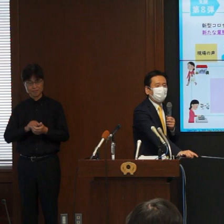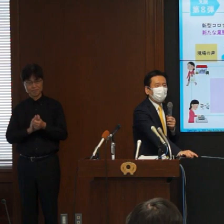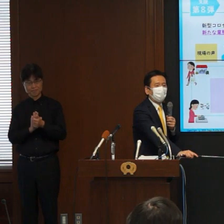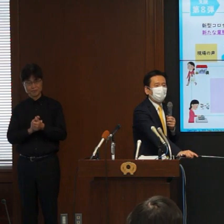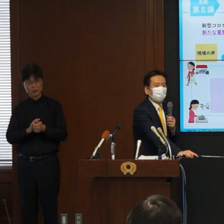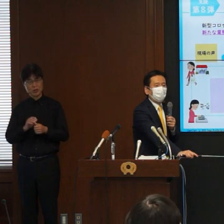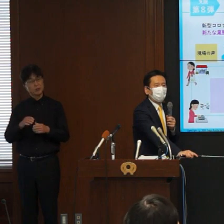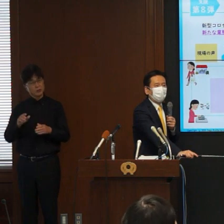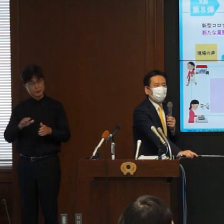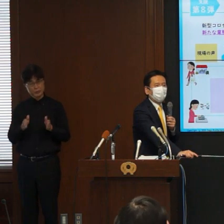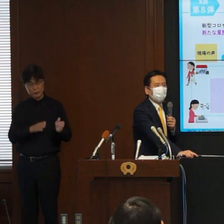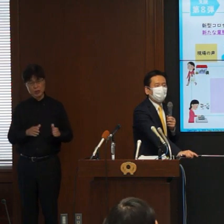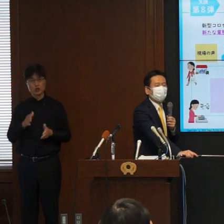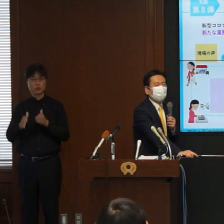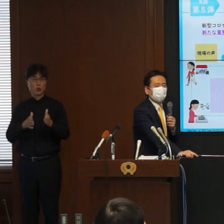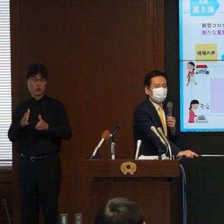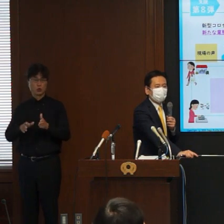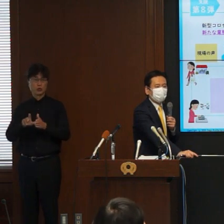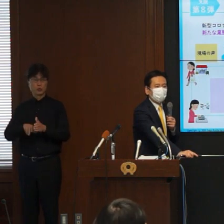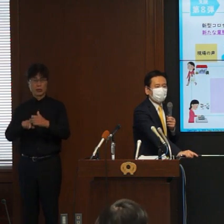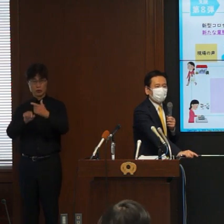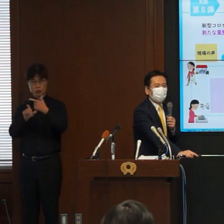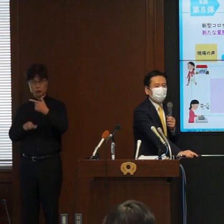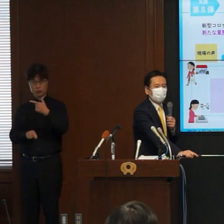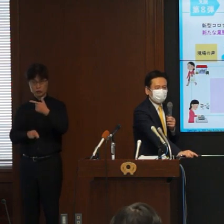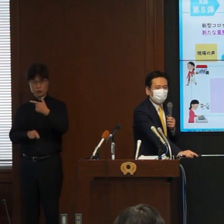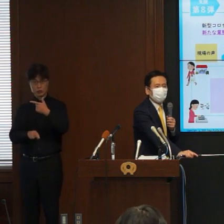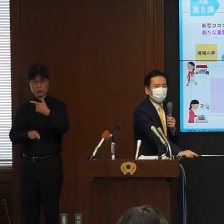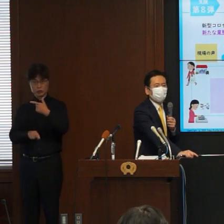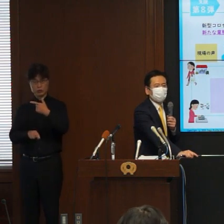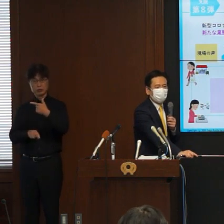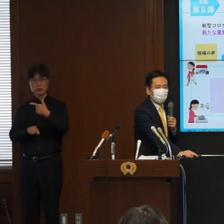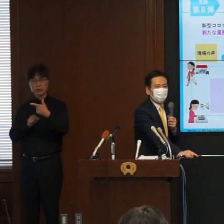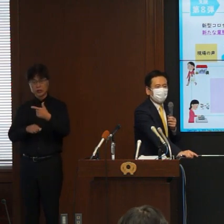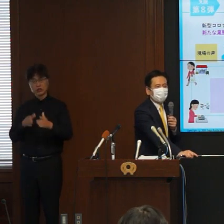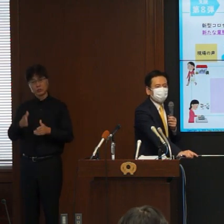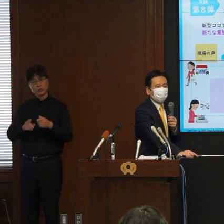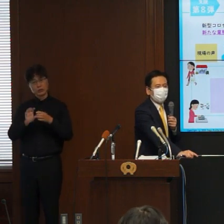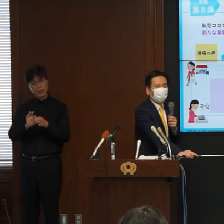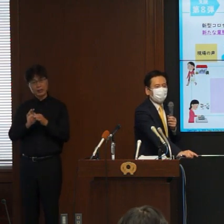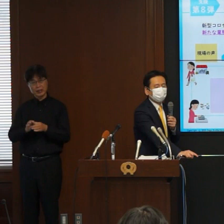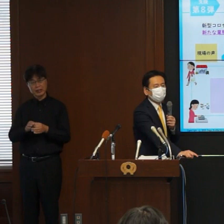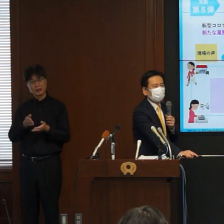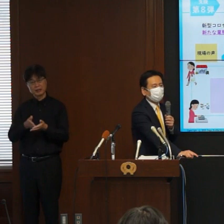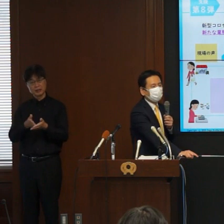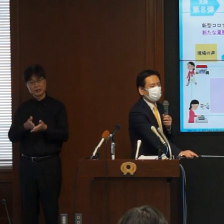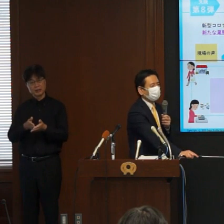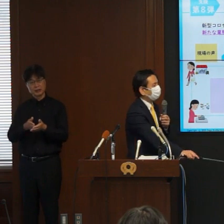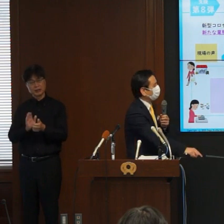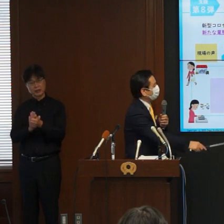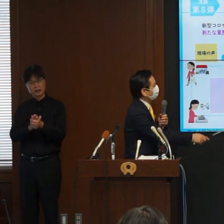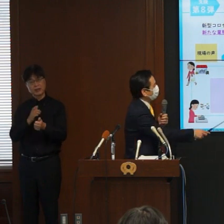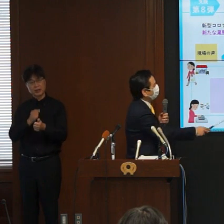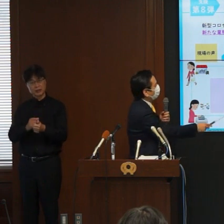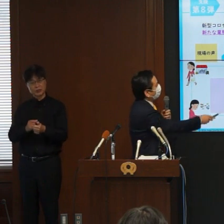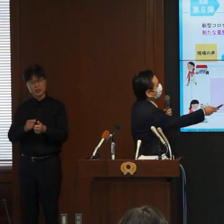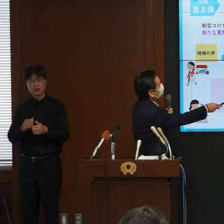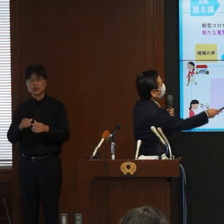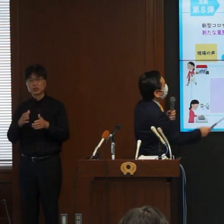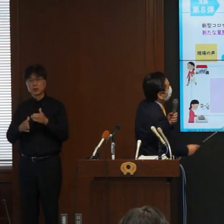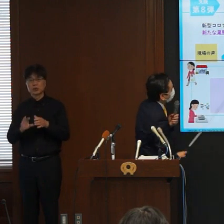ど、6月を考えております。大きなものはですね、ですのでスポーツ関係の皆さん方はもしば